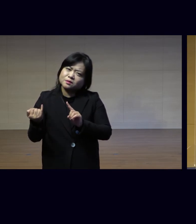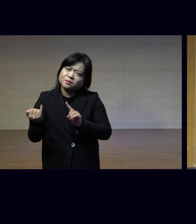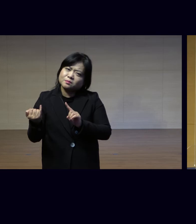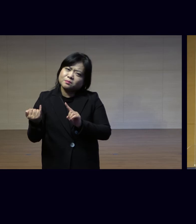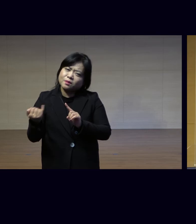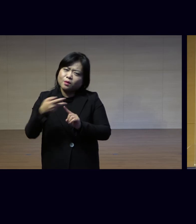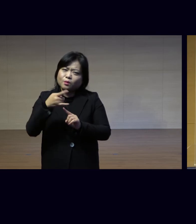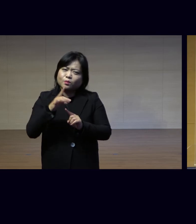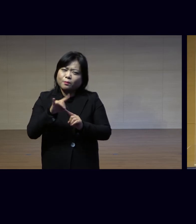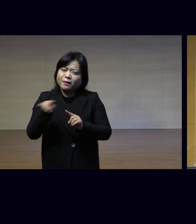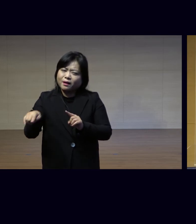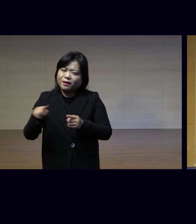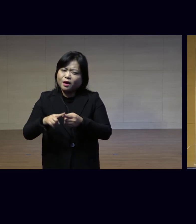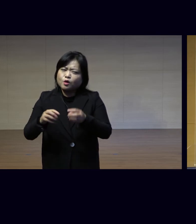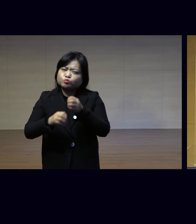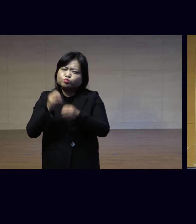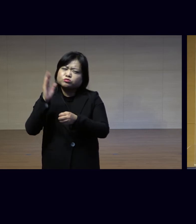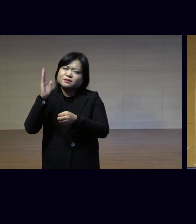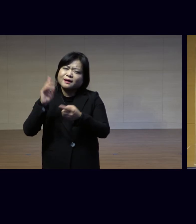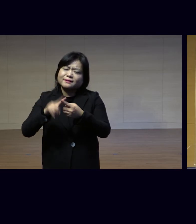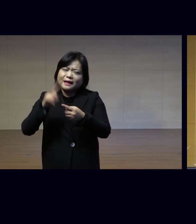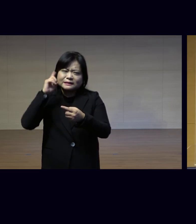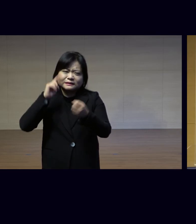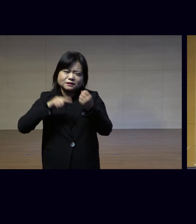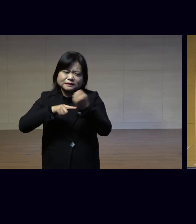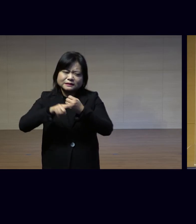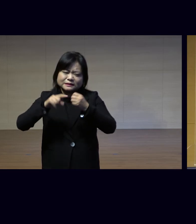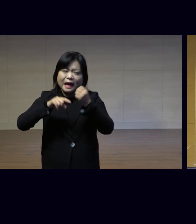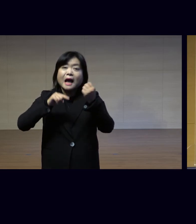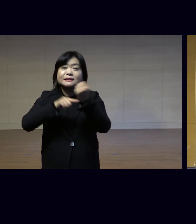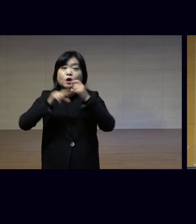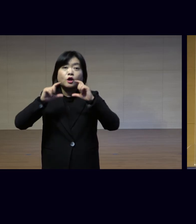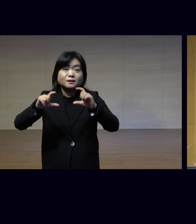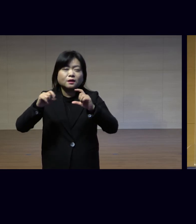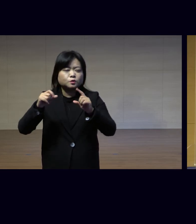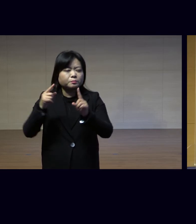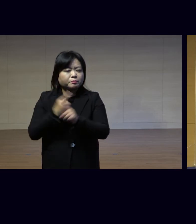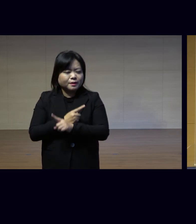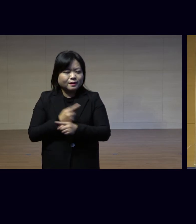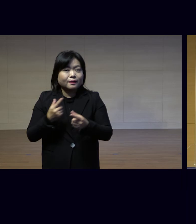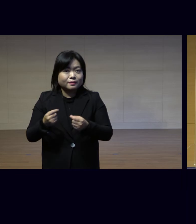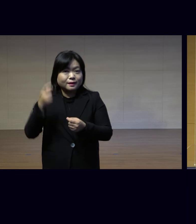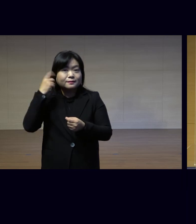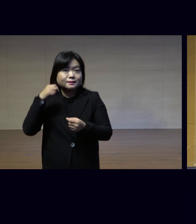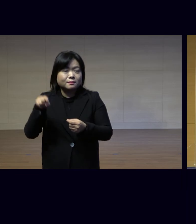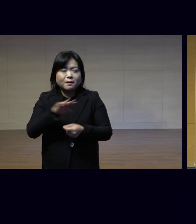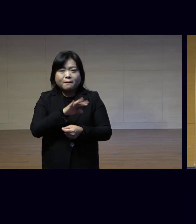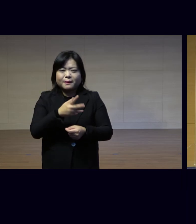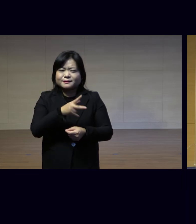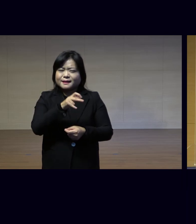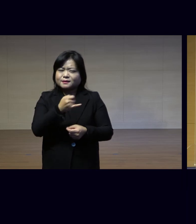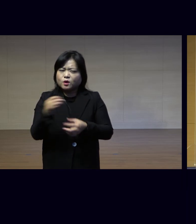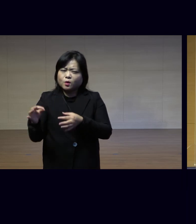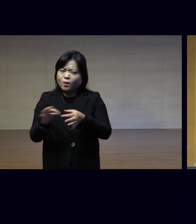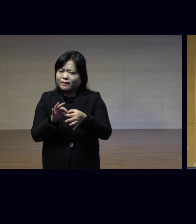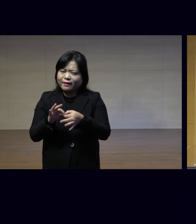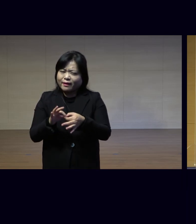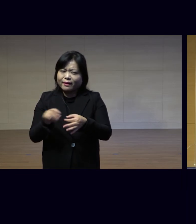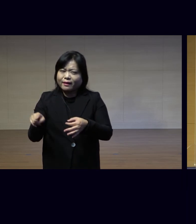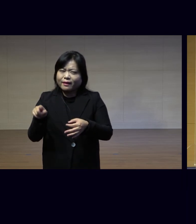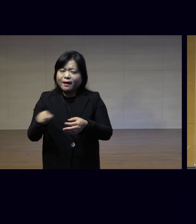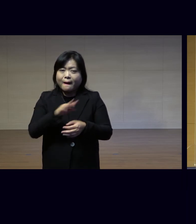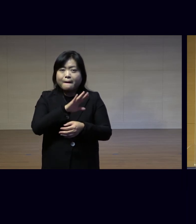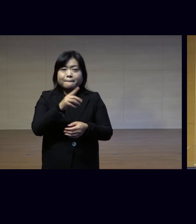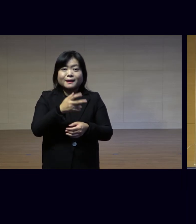할리먼이 문학이라는 것의 정의가 좀 달라지고 있다는 생각이 좀 잠깐 들었습니다. 발자크와의 관계성이요.